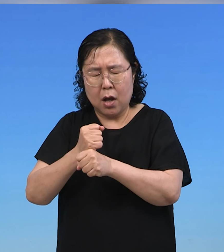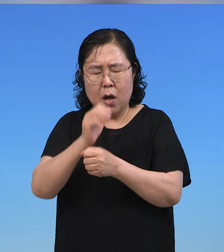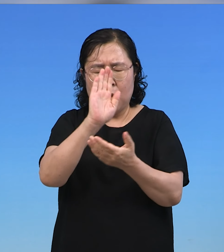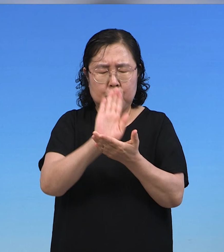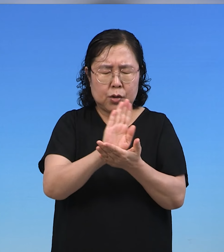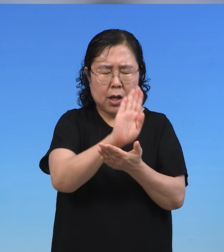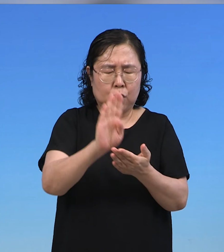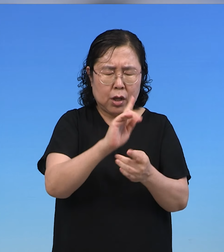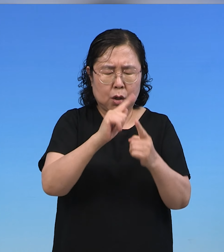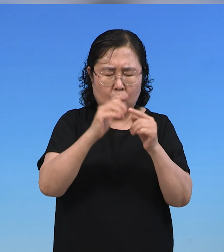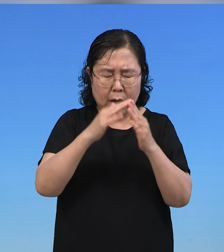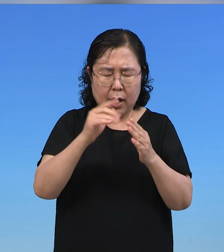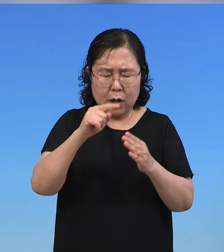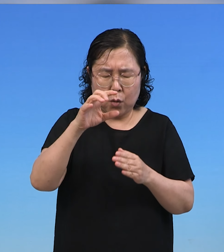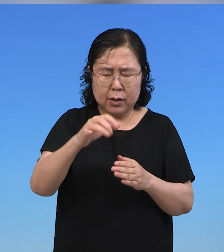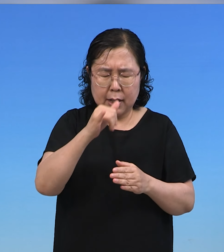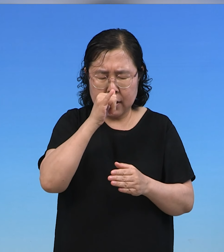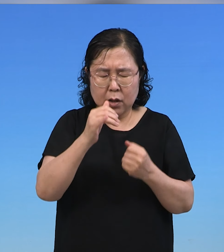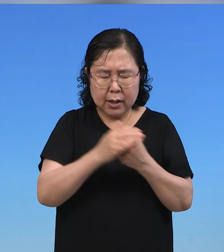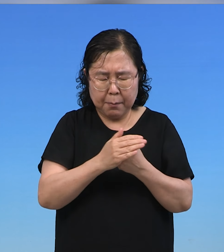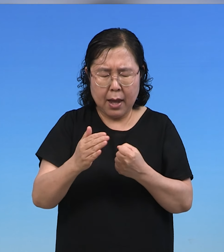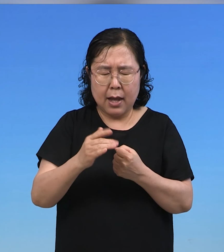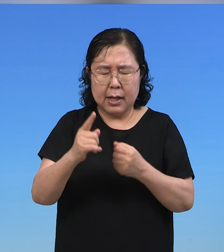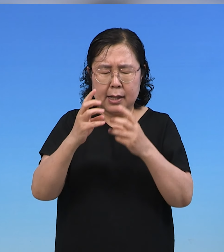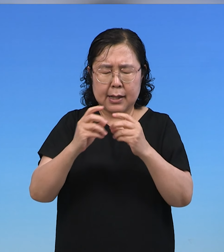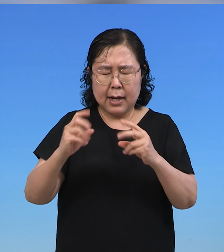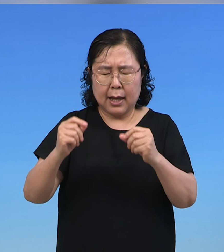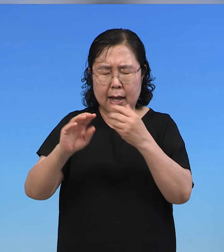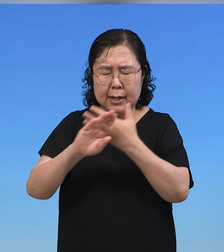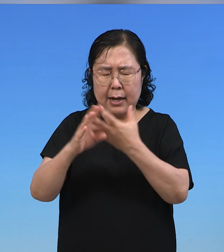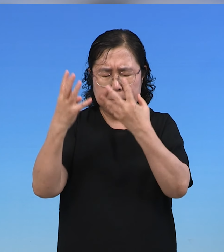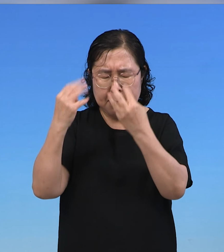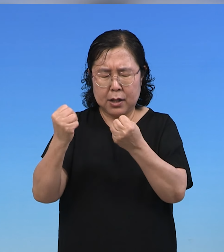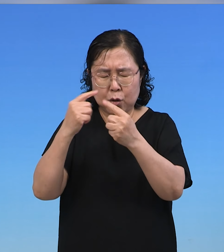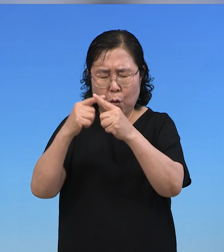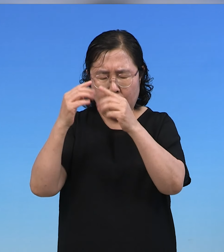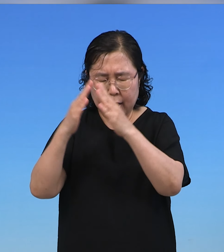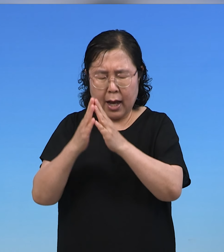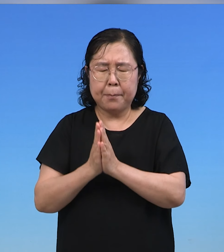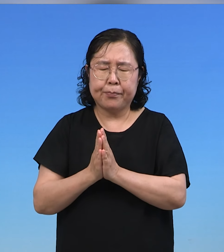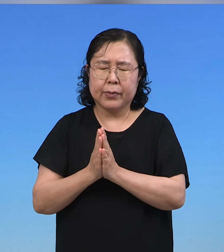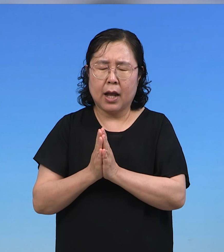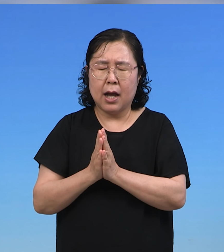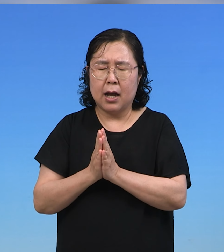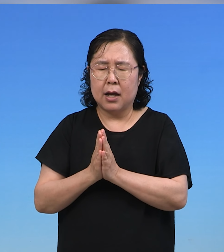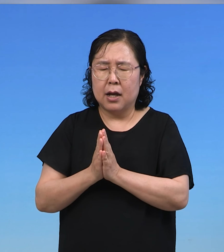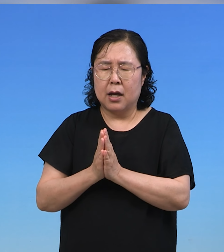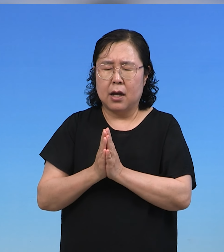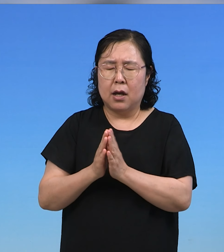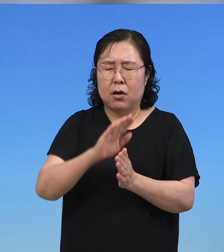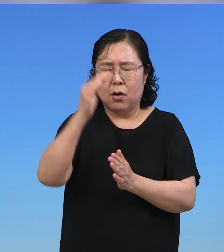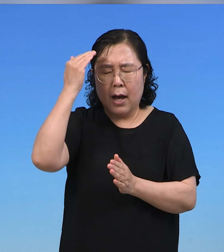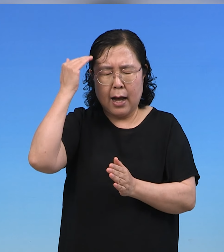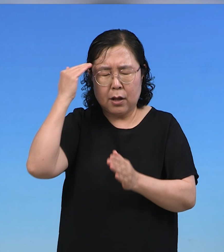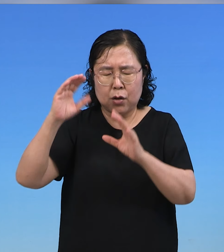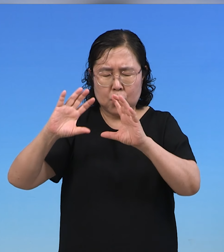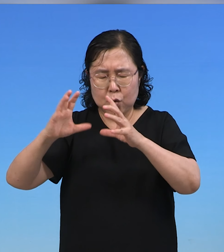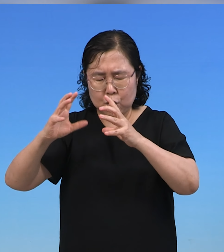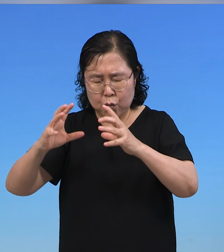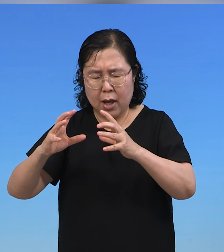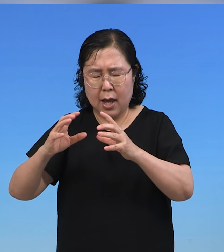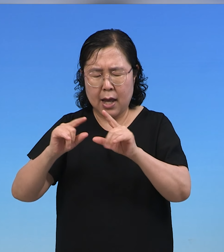땅의 많은 교회들이 아버지 이 나라의 참 한 귀퉁이를 감당하고 있다 할지라도